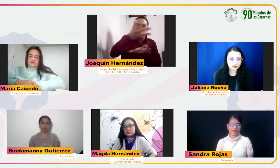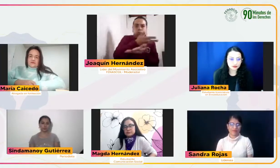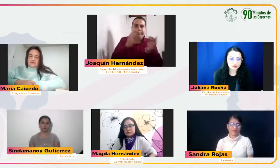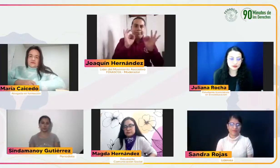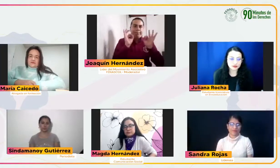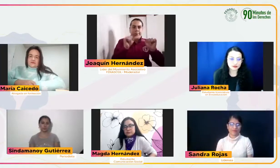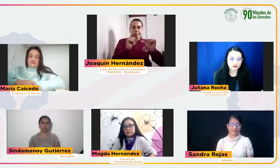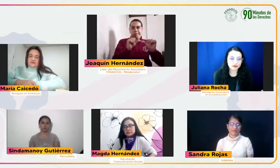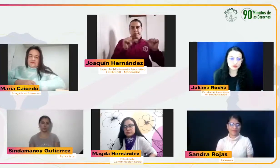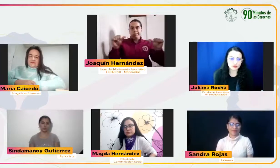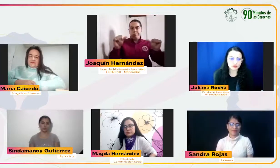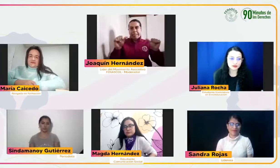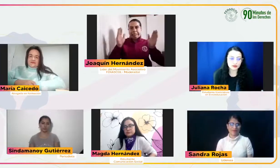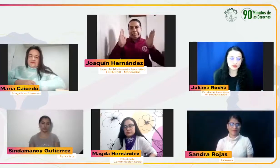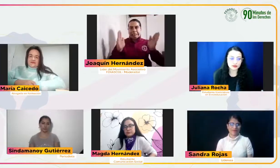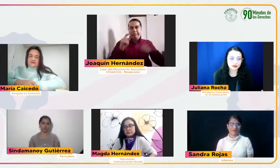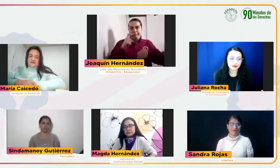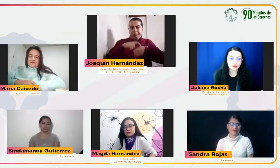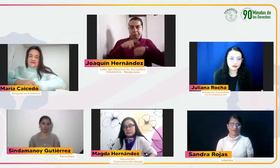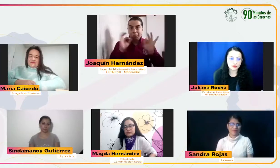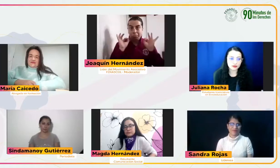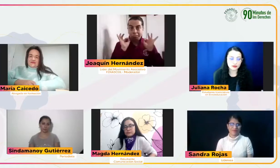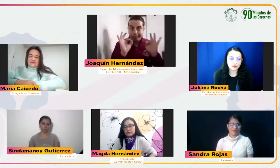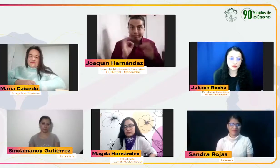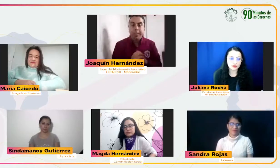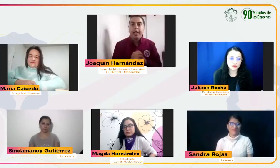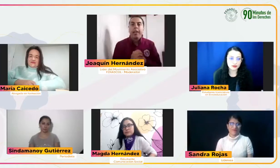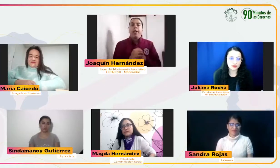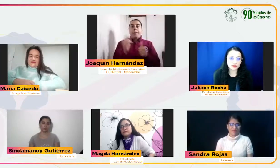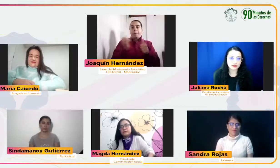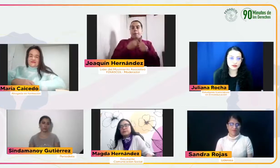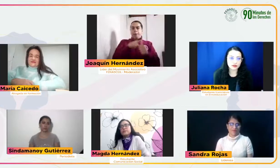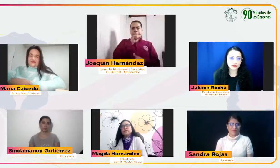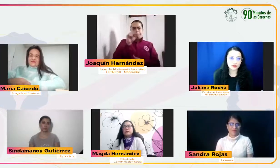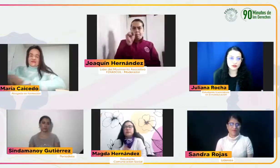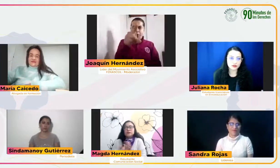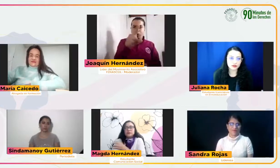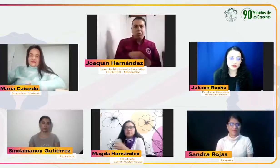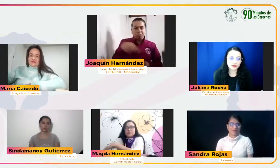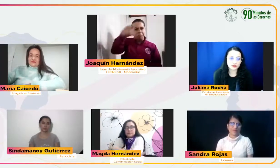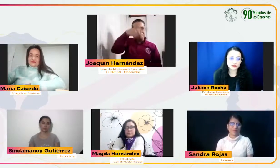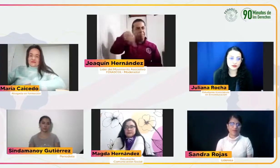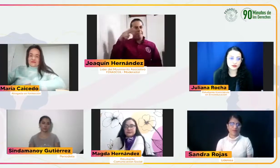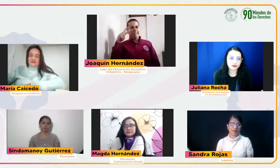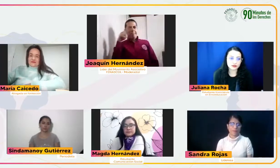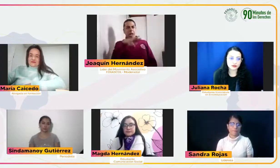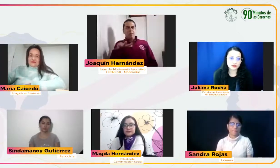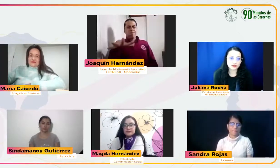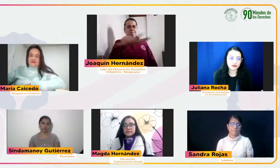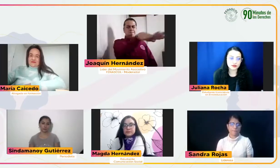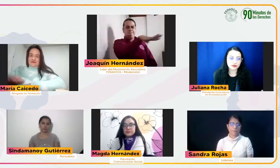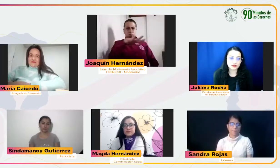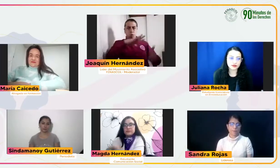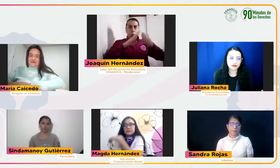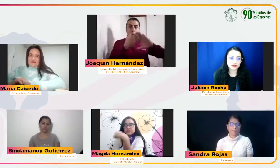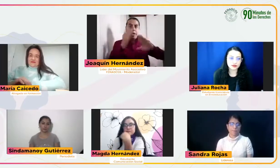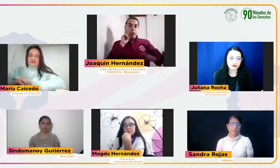precisas, específicas, puntuales y poder ampliar más la seña y compartir la seña en este espacio. La